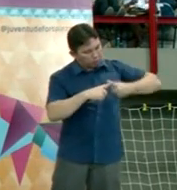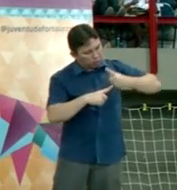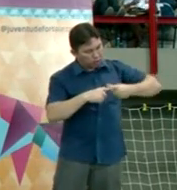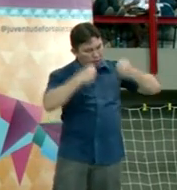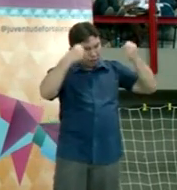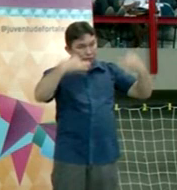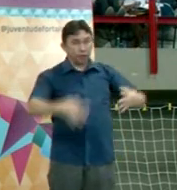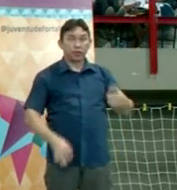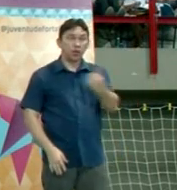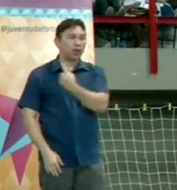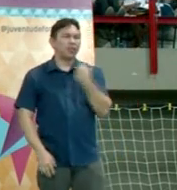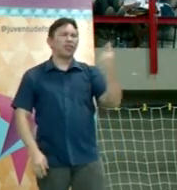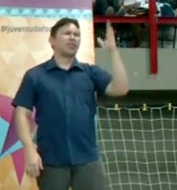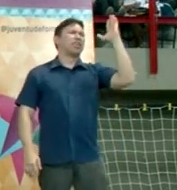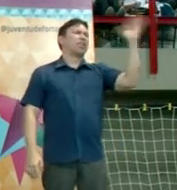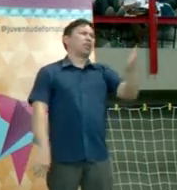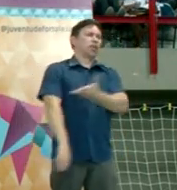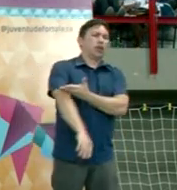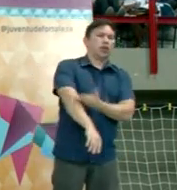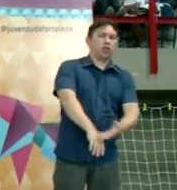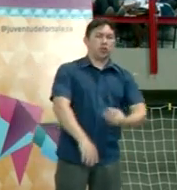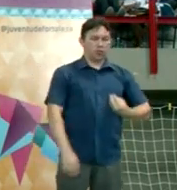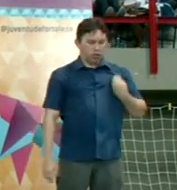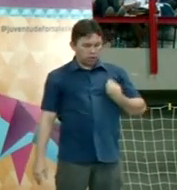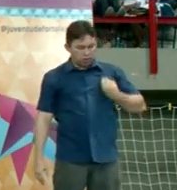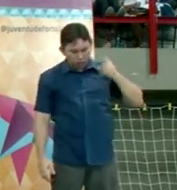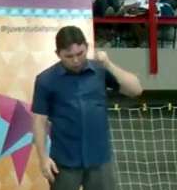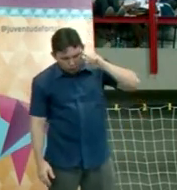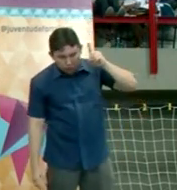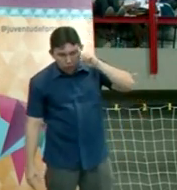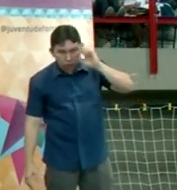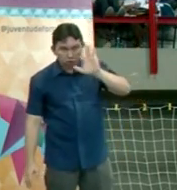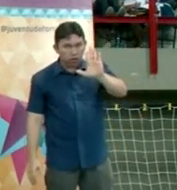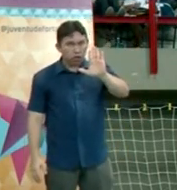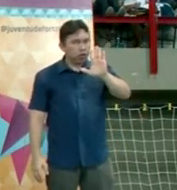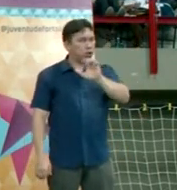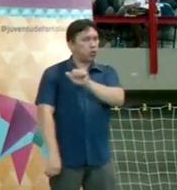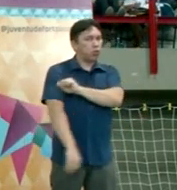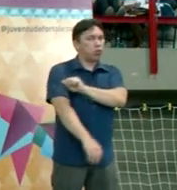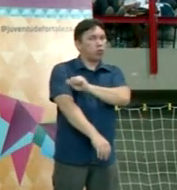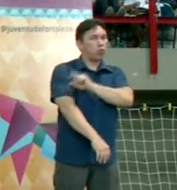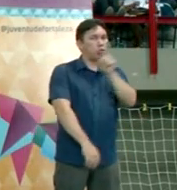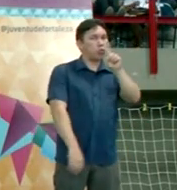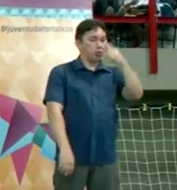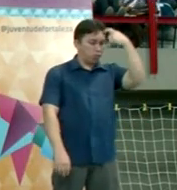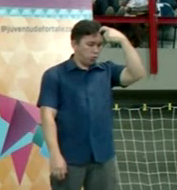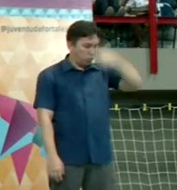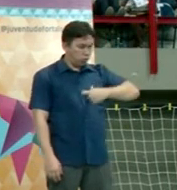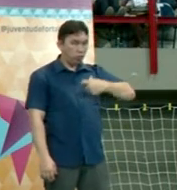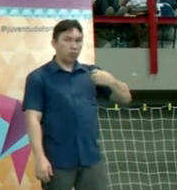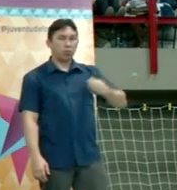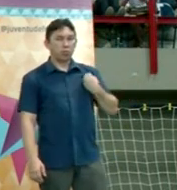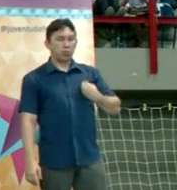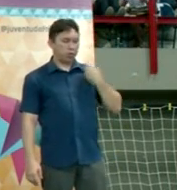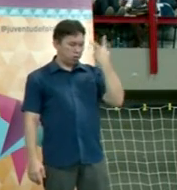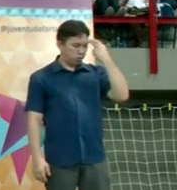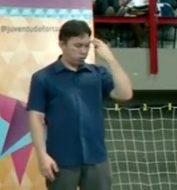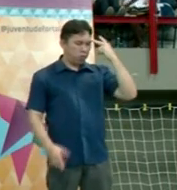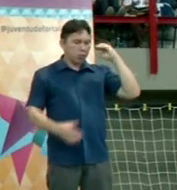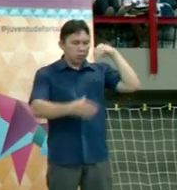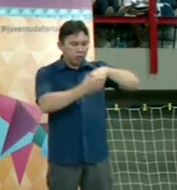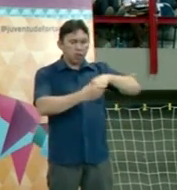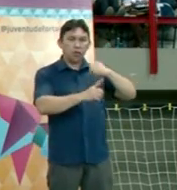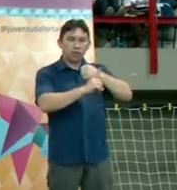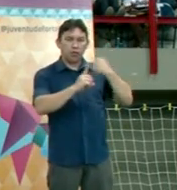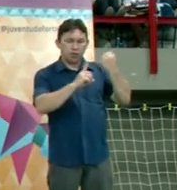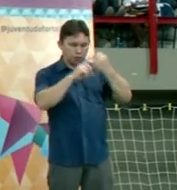atenção. Nós somos acostumados na nossa vida cotidiana, não estou falando como estudante, estou falando como pessoa comum, como ser humano,